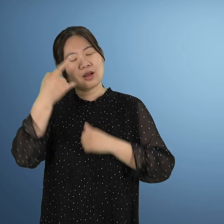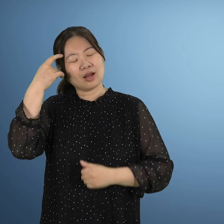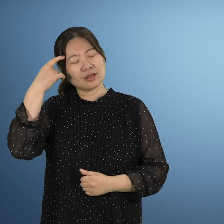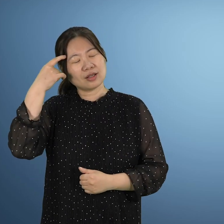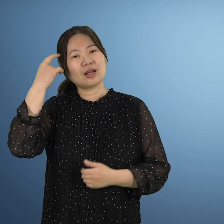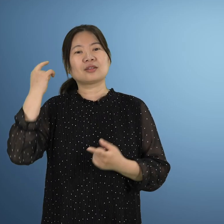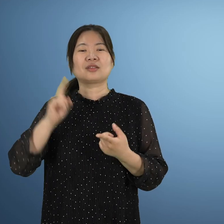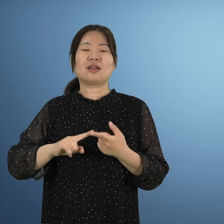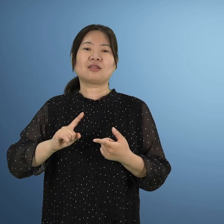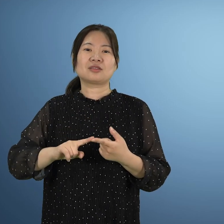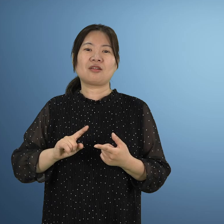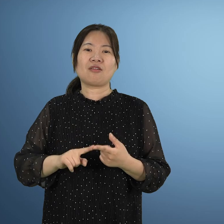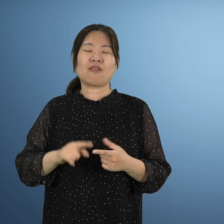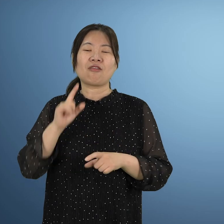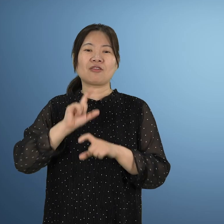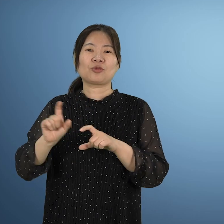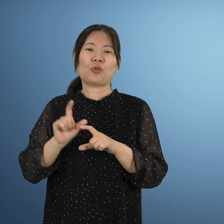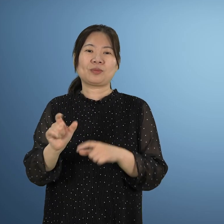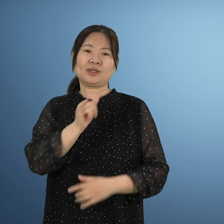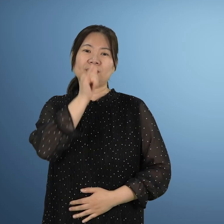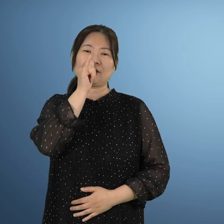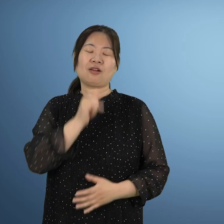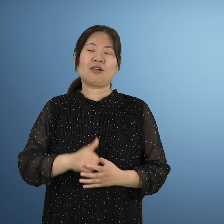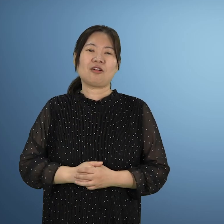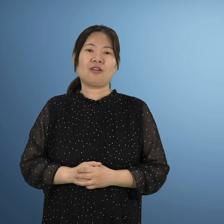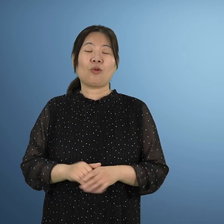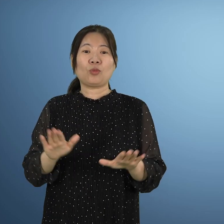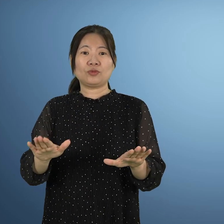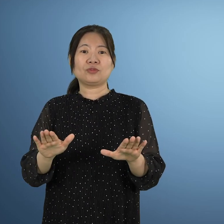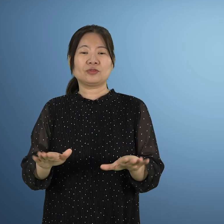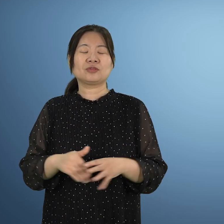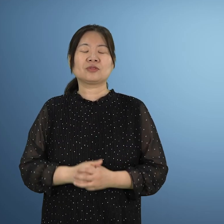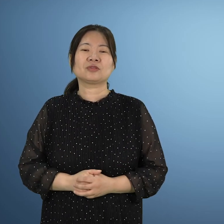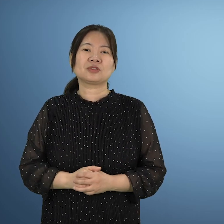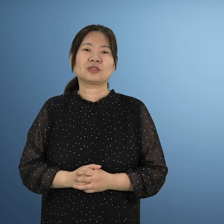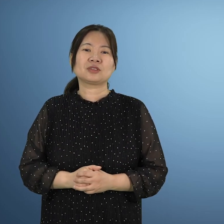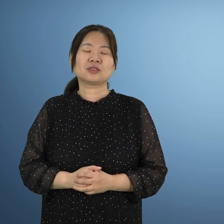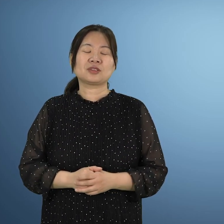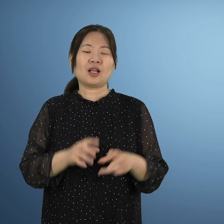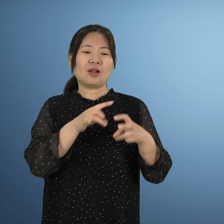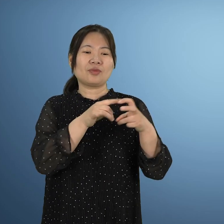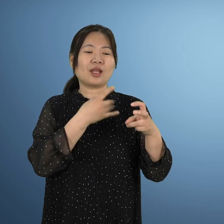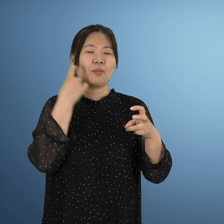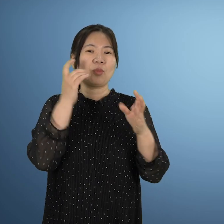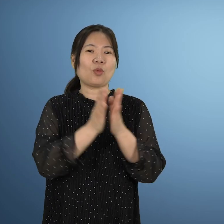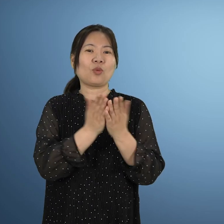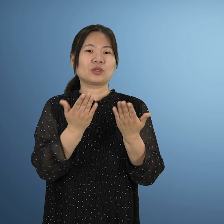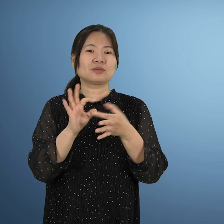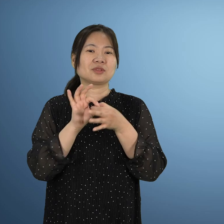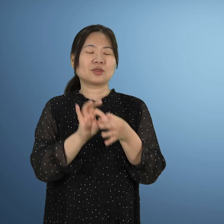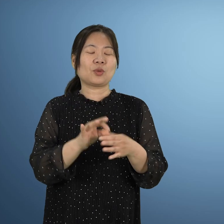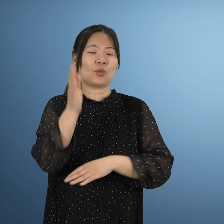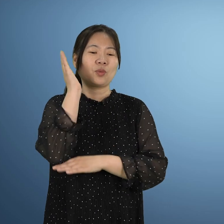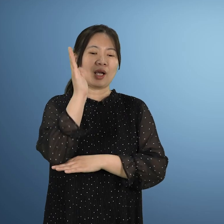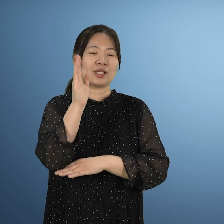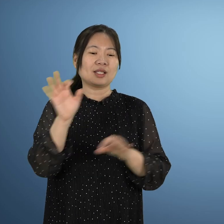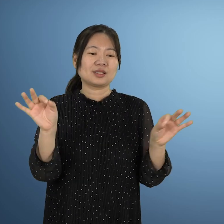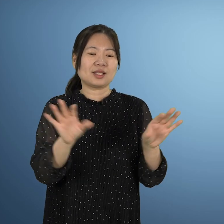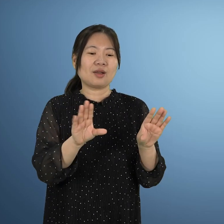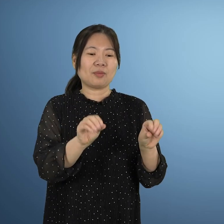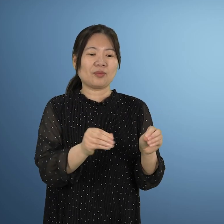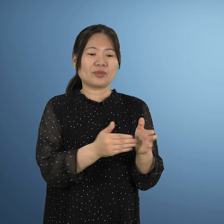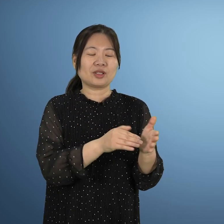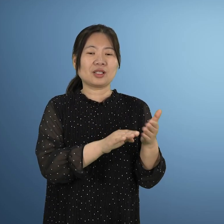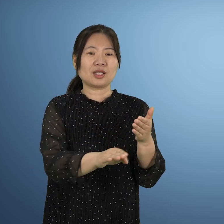대한 고민이 있었습니다. 그래서 오늘은 마태복음 연속 강의를 잠시 멈추고